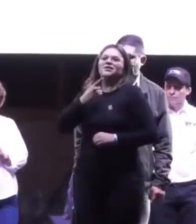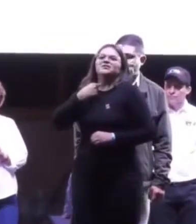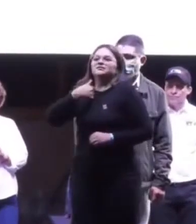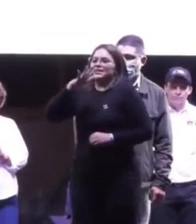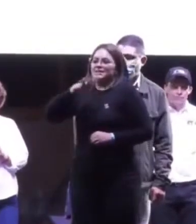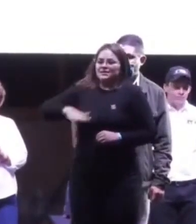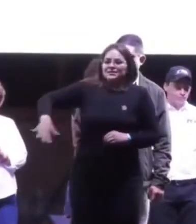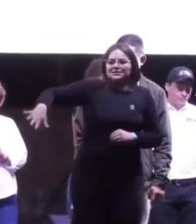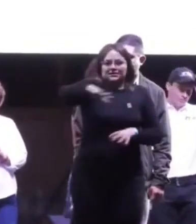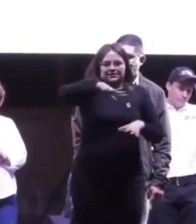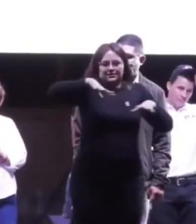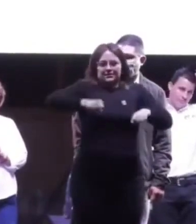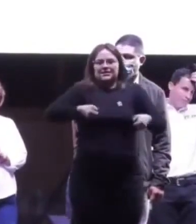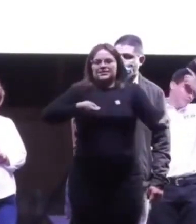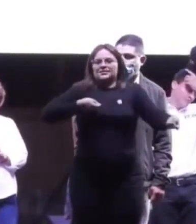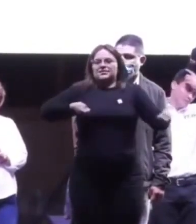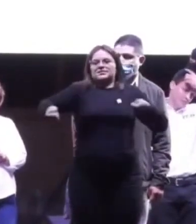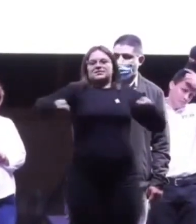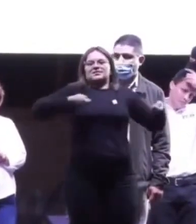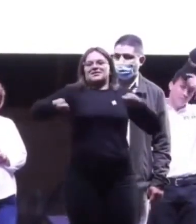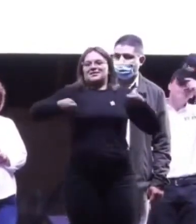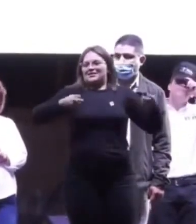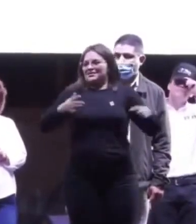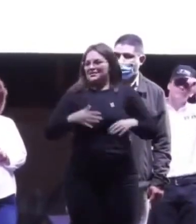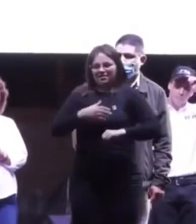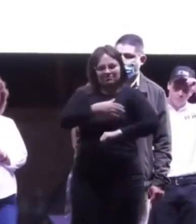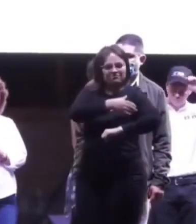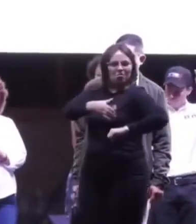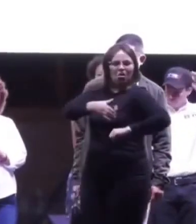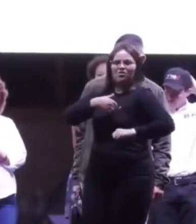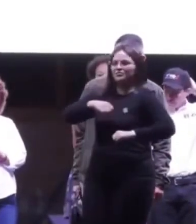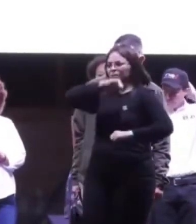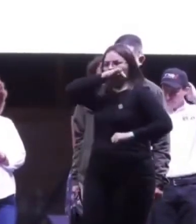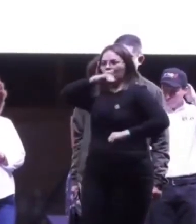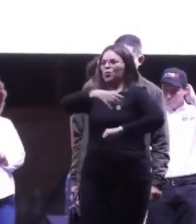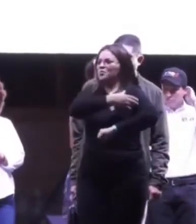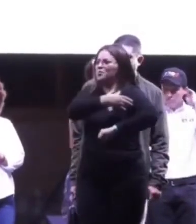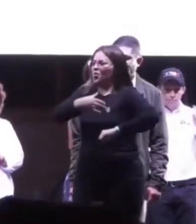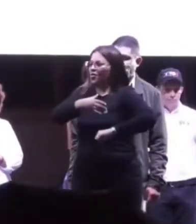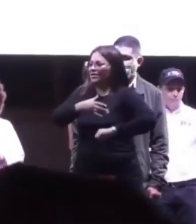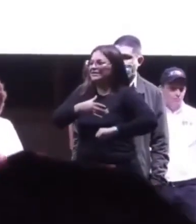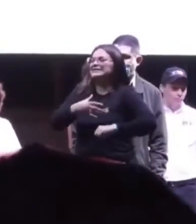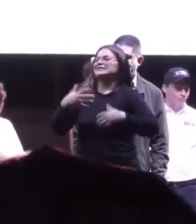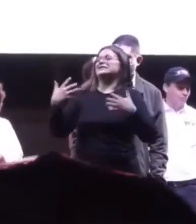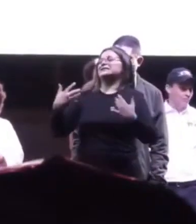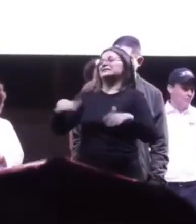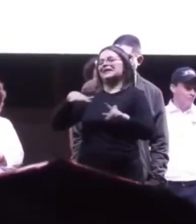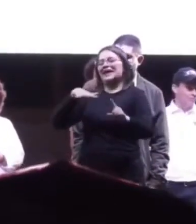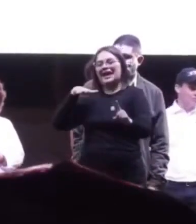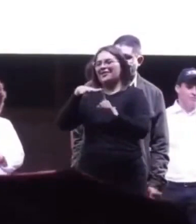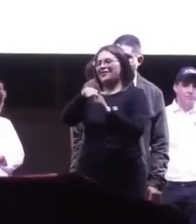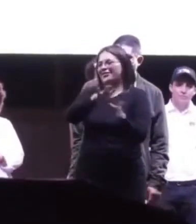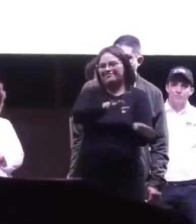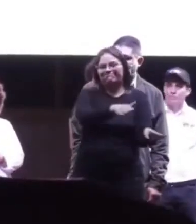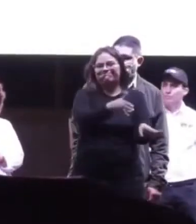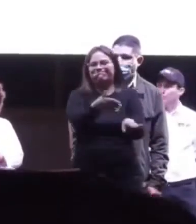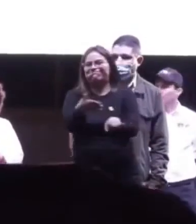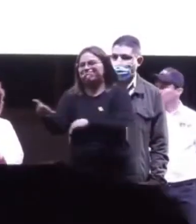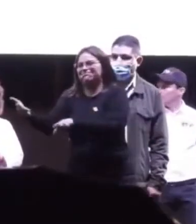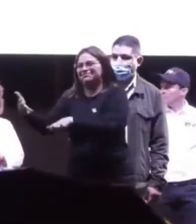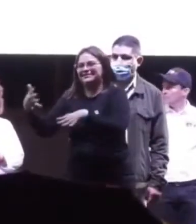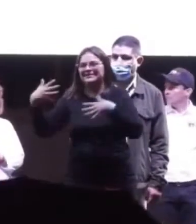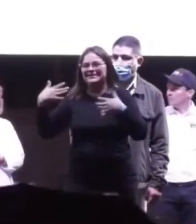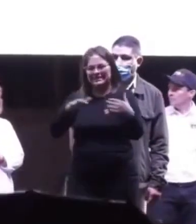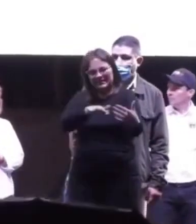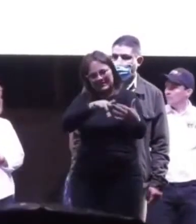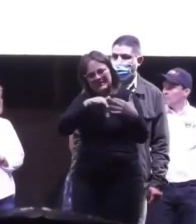territorial, amante por tanto del poder, puede ocasionar es la muerte alrededor de